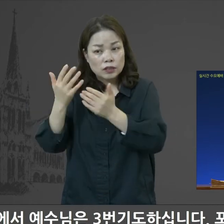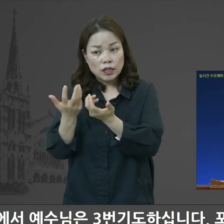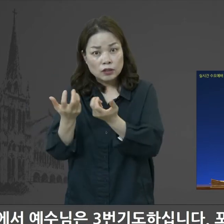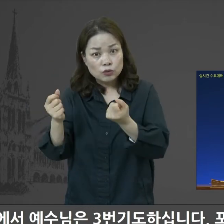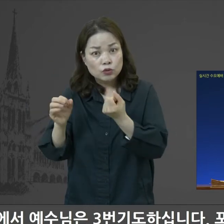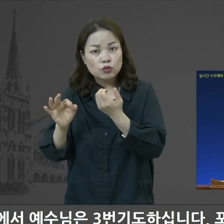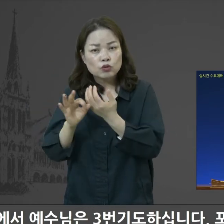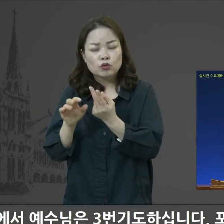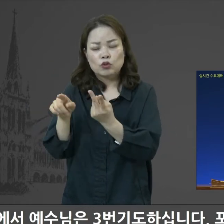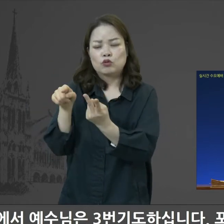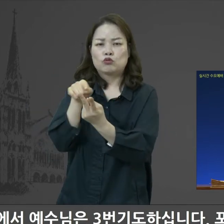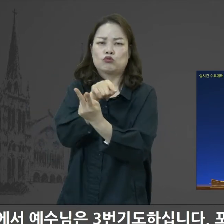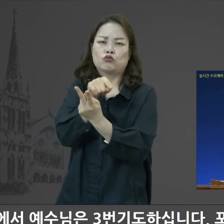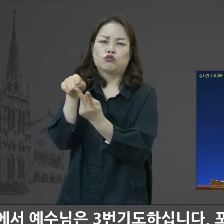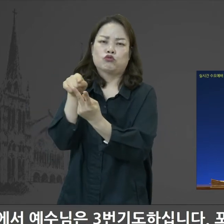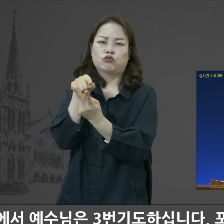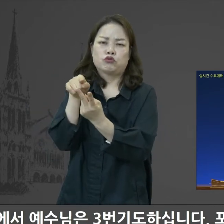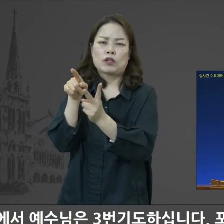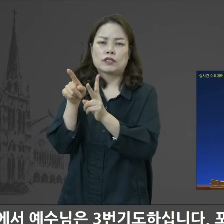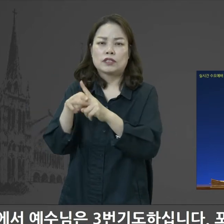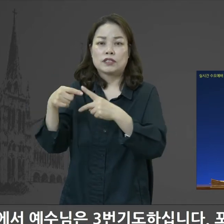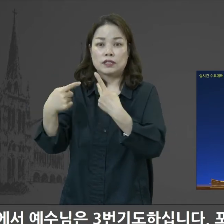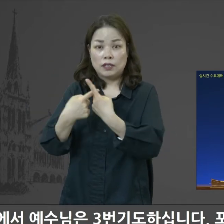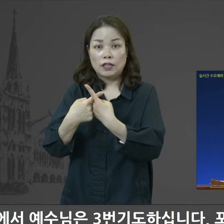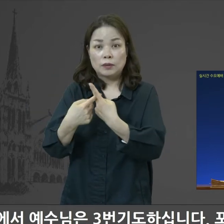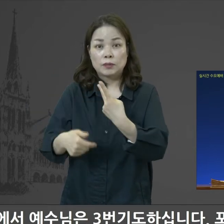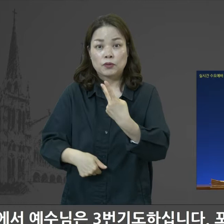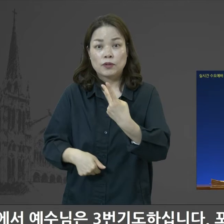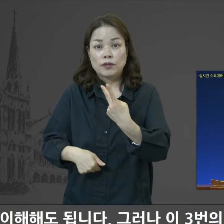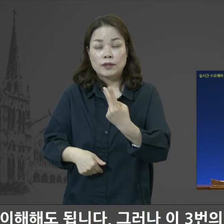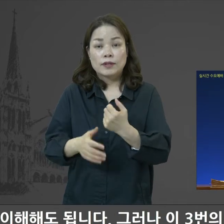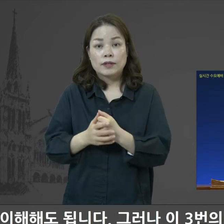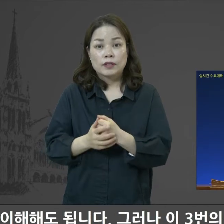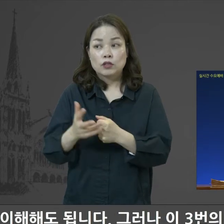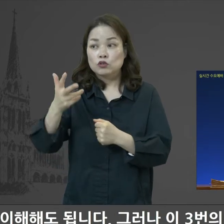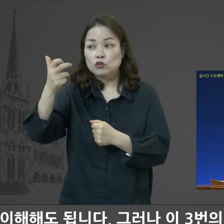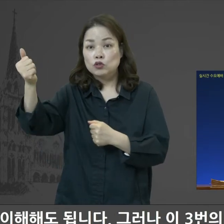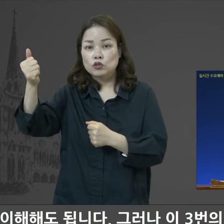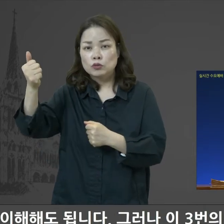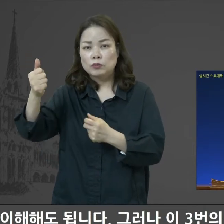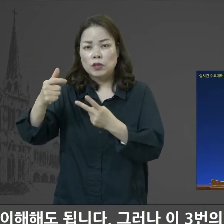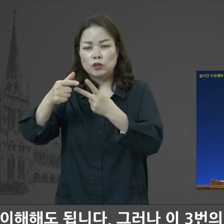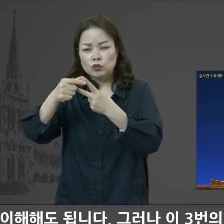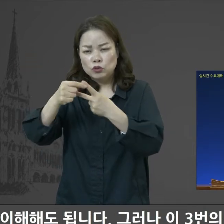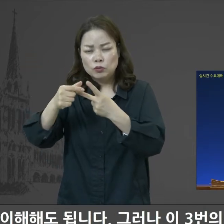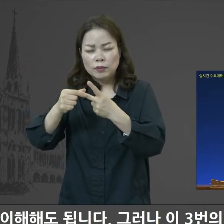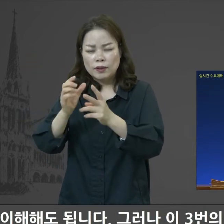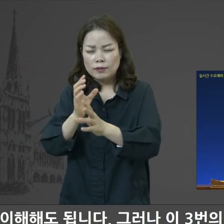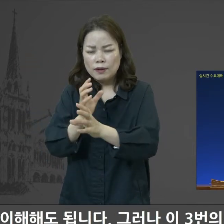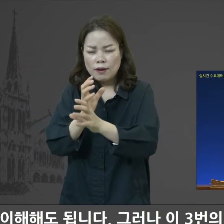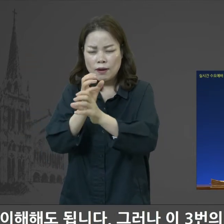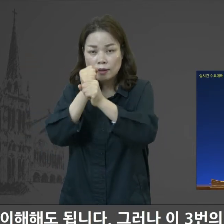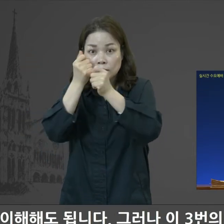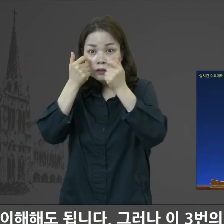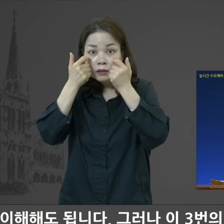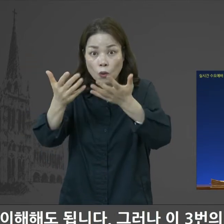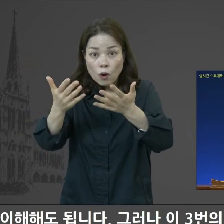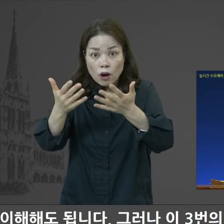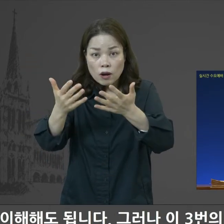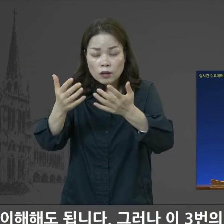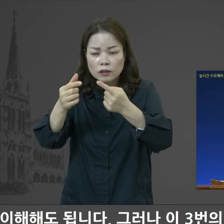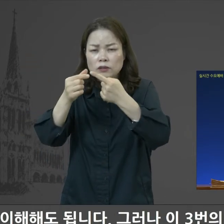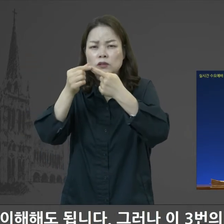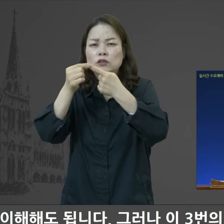분류하면 2가지로 이해할 수 있을 것 같습니다. 주님의 2번의 기도는 간략하고 명확하죠. 첫